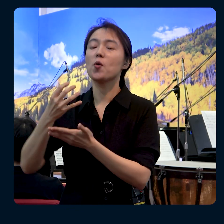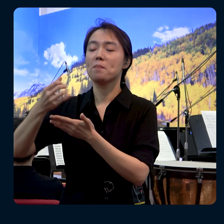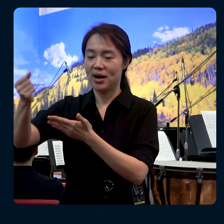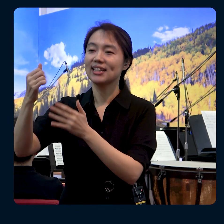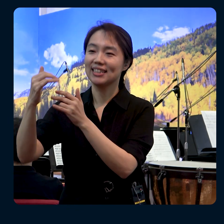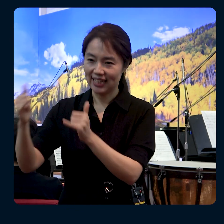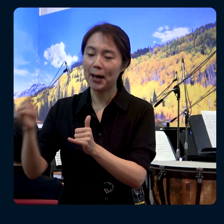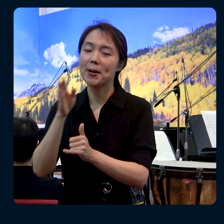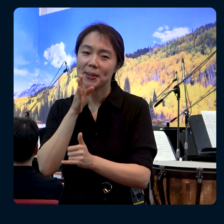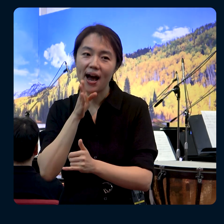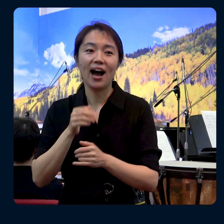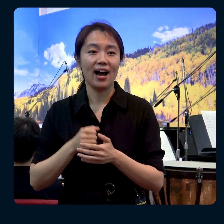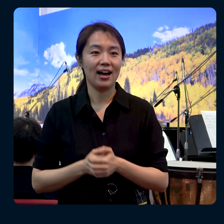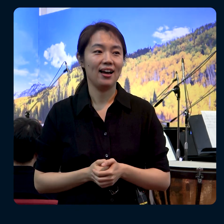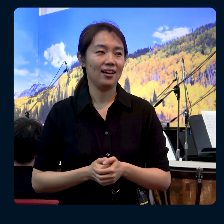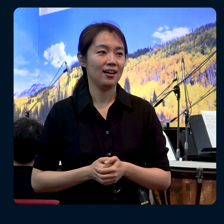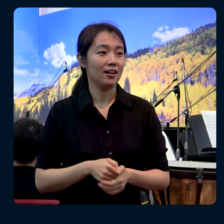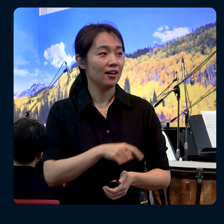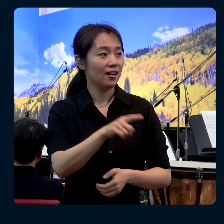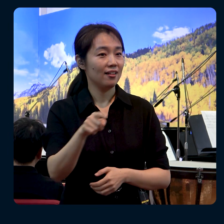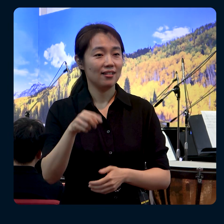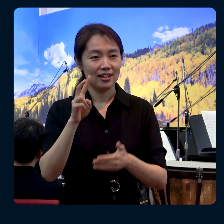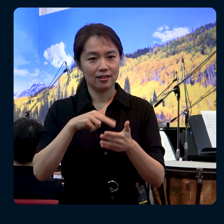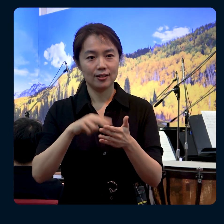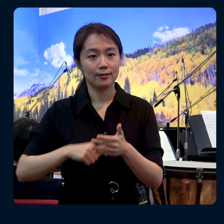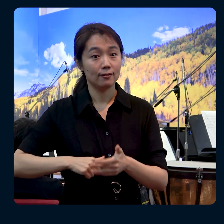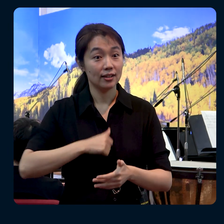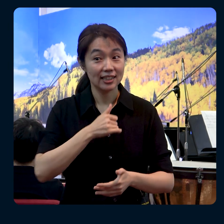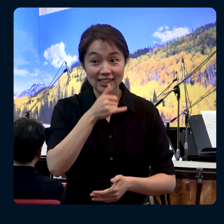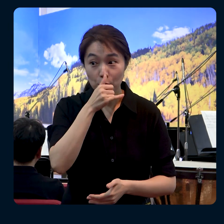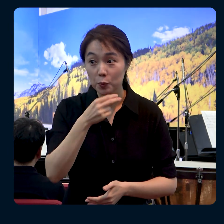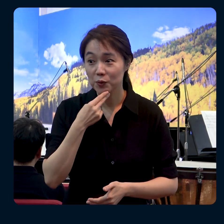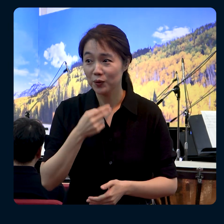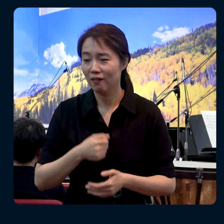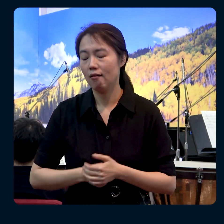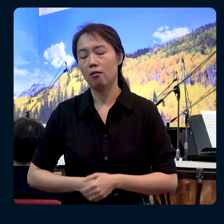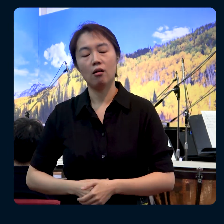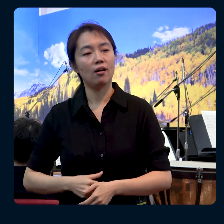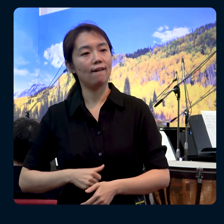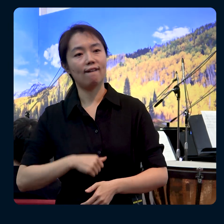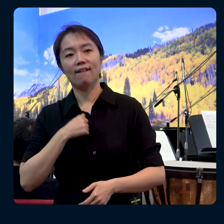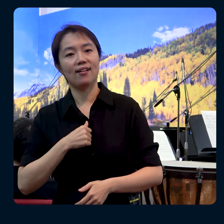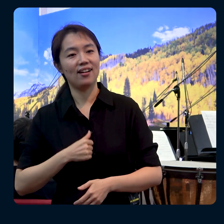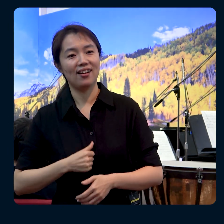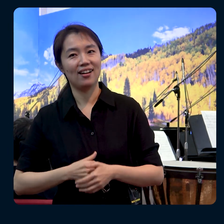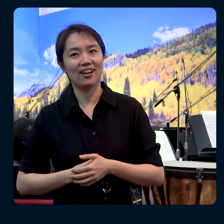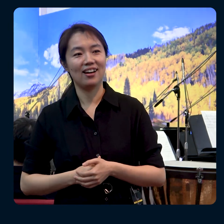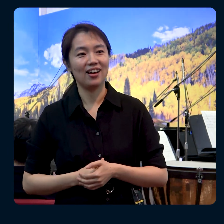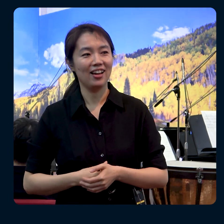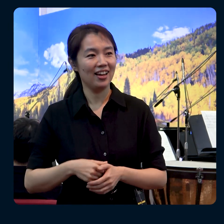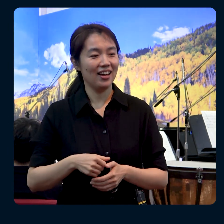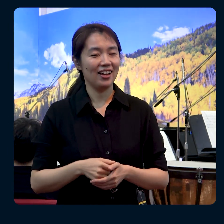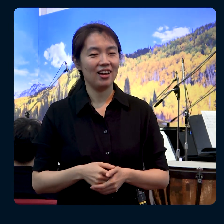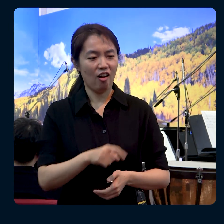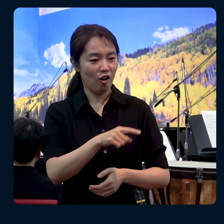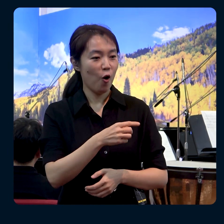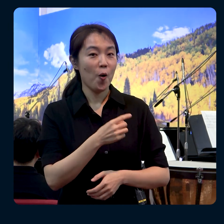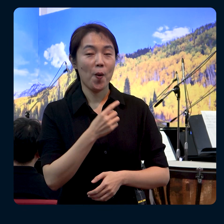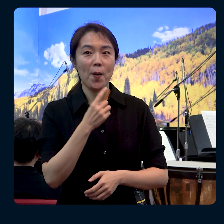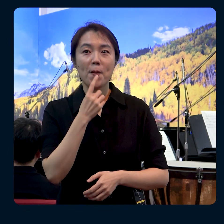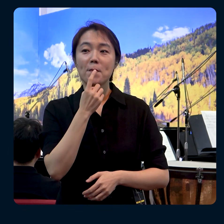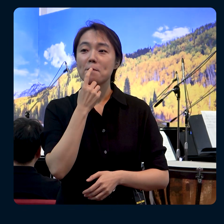복을 받은 자니라. 여러분, 읽으면서도 열받지 않으세요? 야, 이것들은 정말 어떻게 이렇게